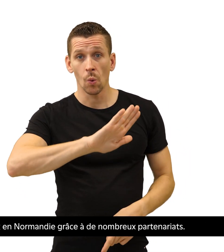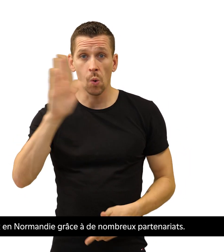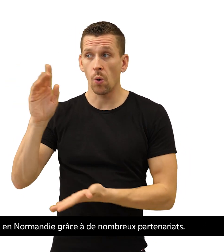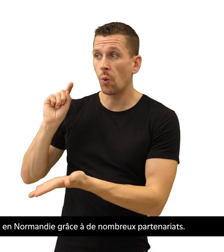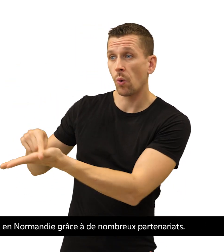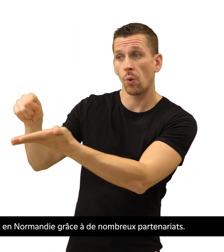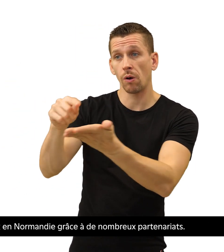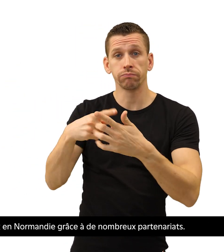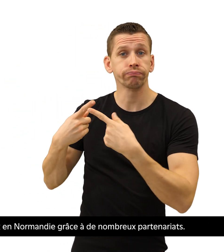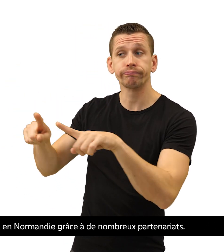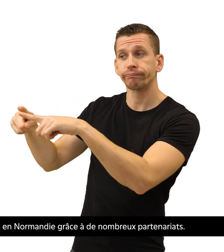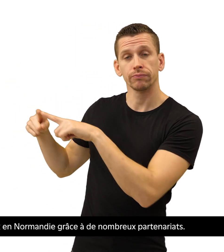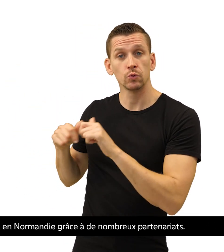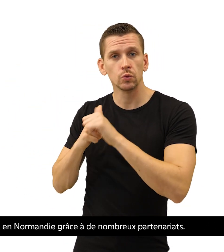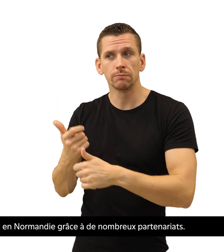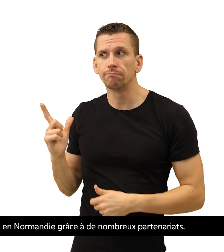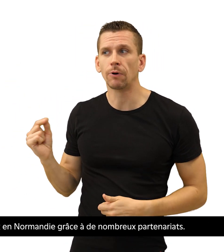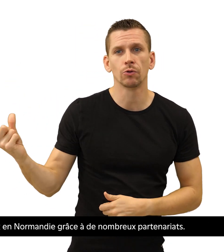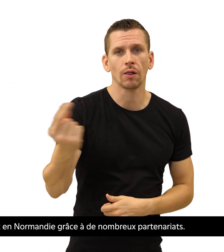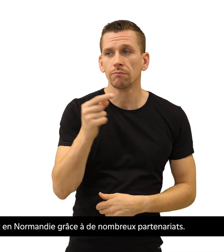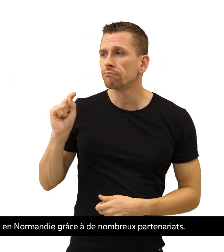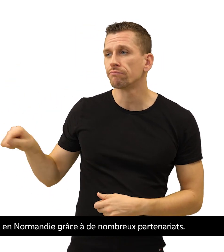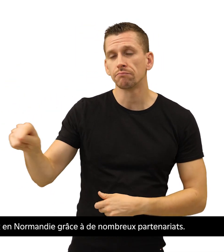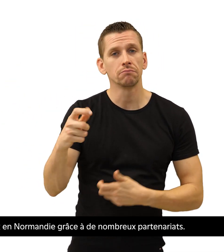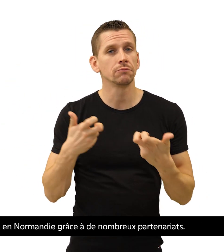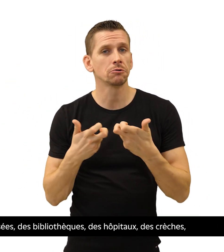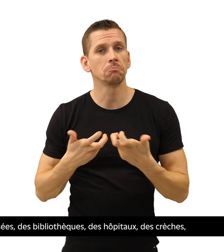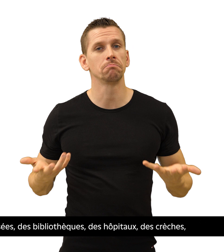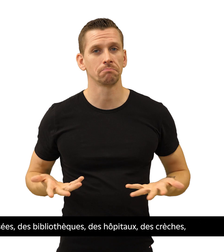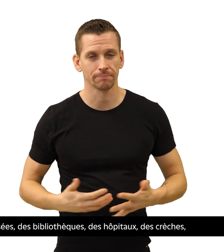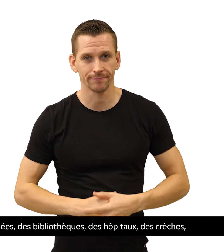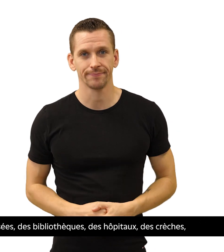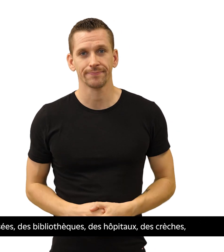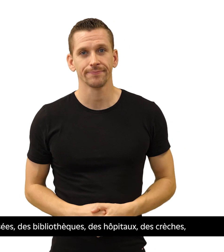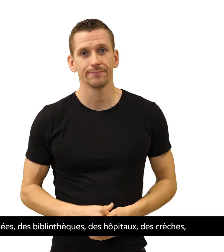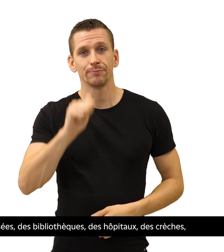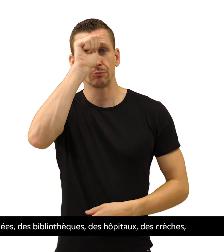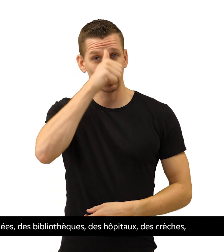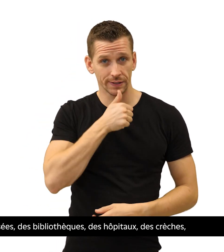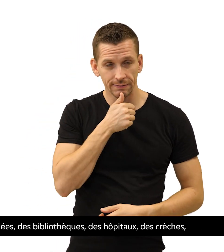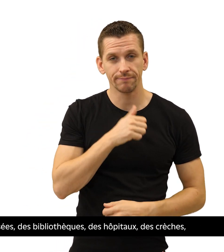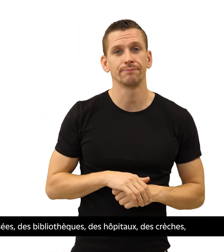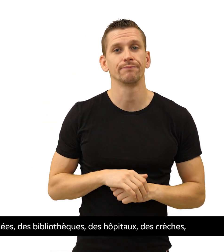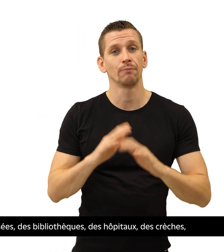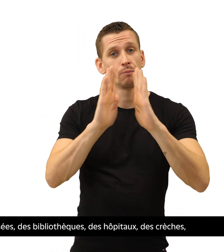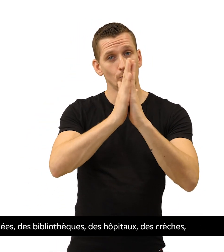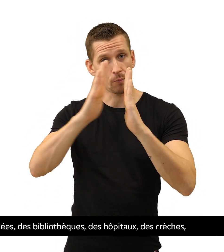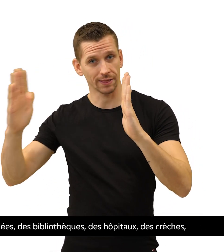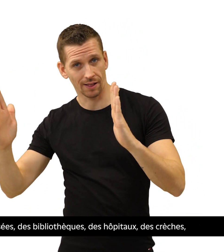mais aussi dans différents lieux en Normandie grâce à de nombreux partenariats, comme par exemple des musées,